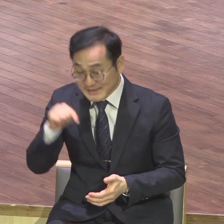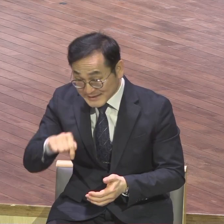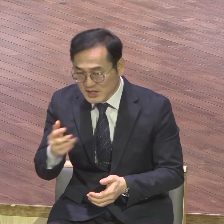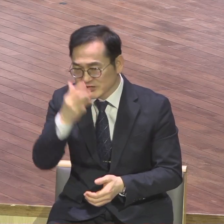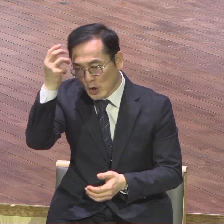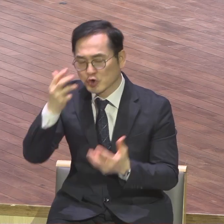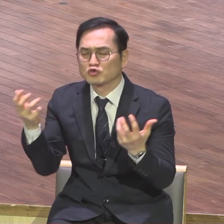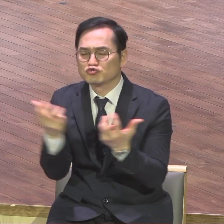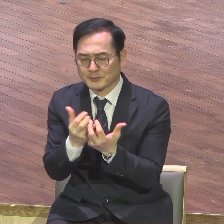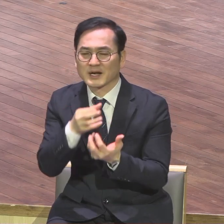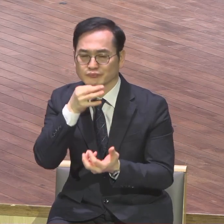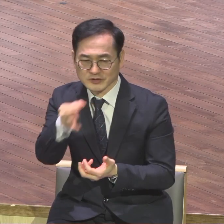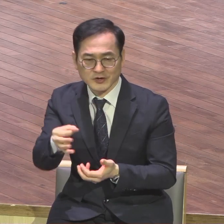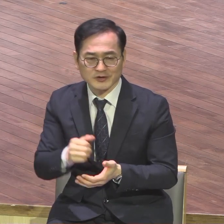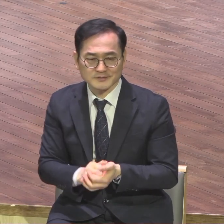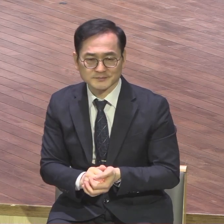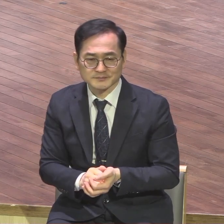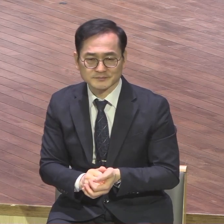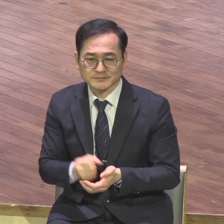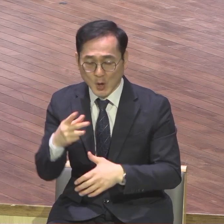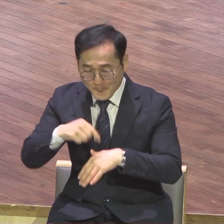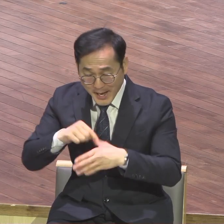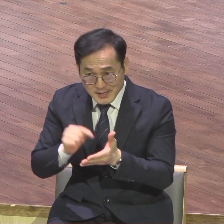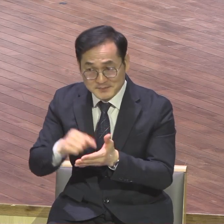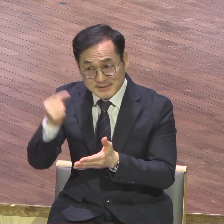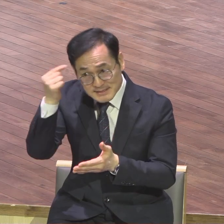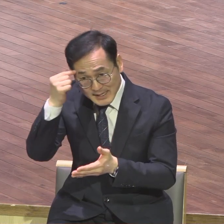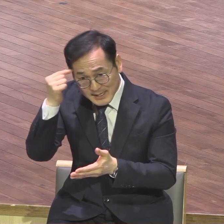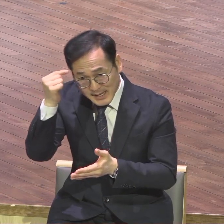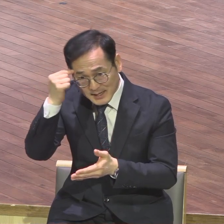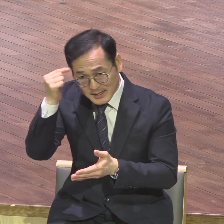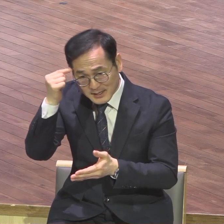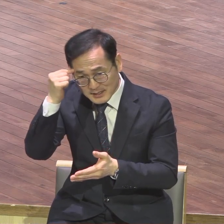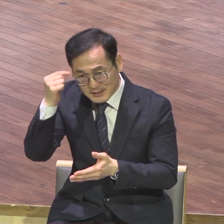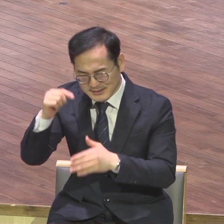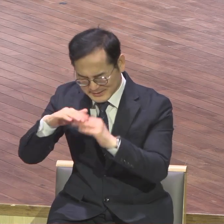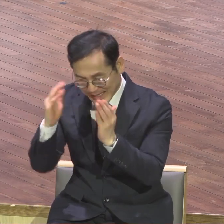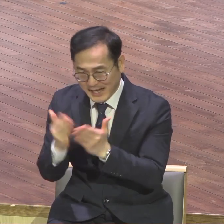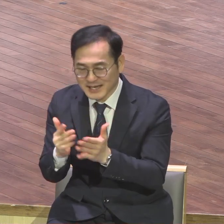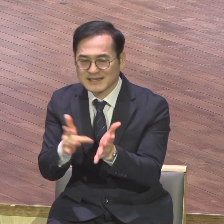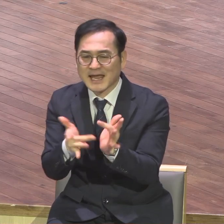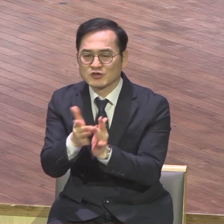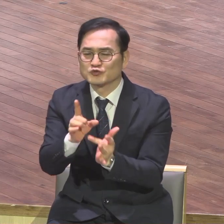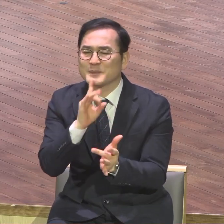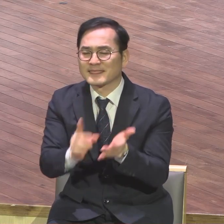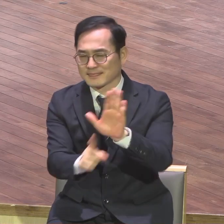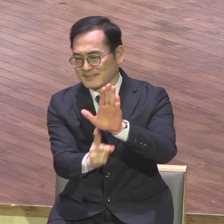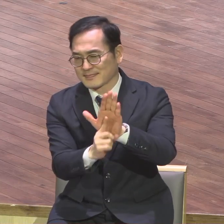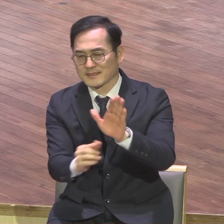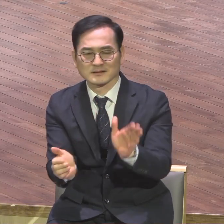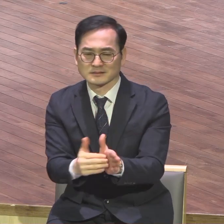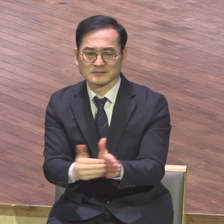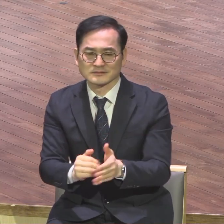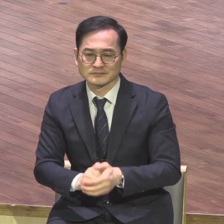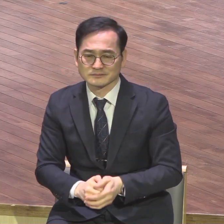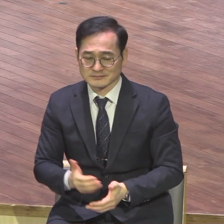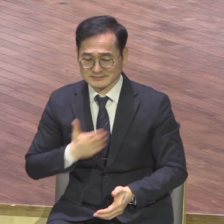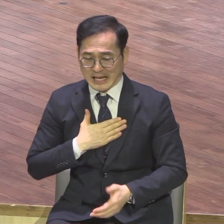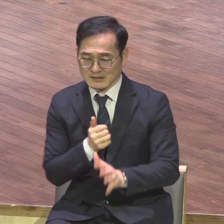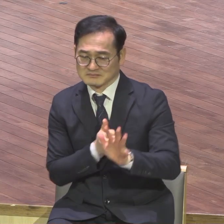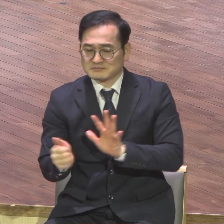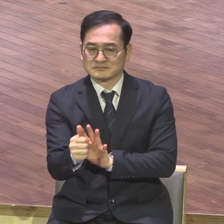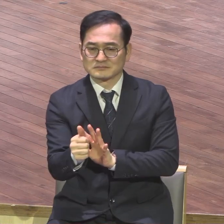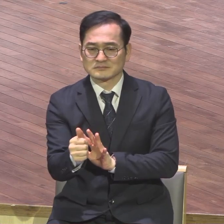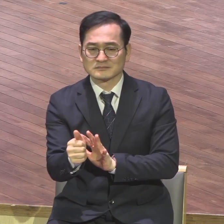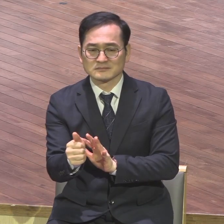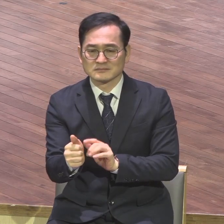충만이라. 그리고 우리의 마음과 생각, 입술, 그리스도 예수만 드러내면 됩니다. 자꾸 나를 드러내라니까 기쁨이 없잖아요. 어?